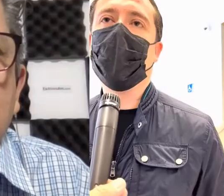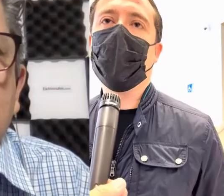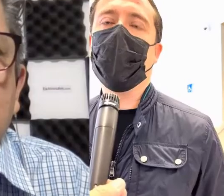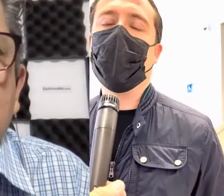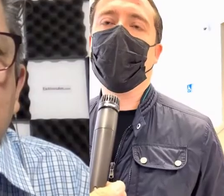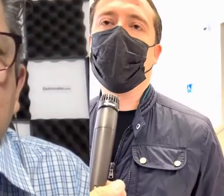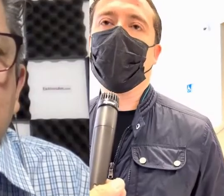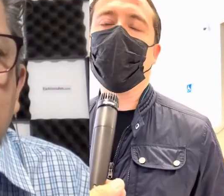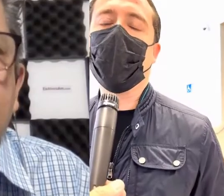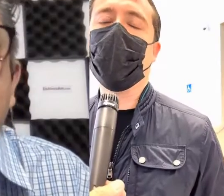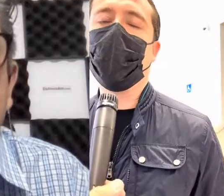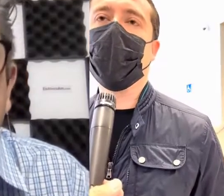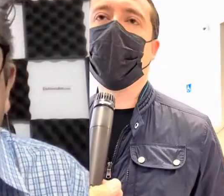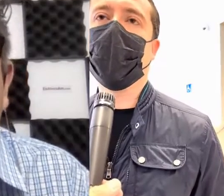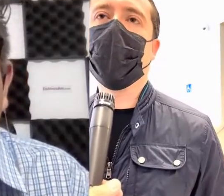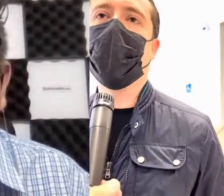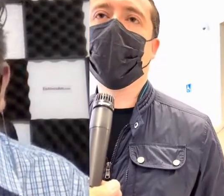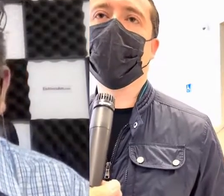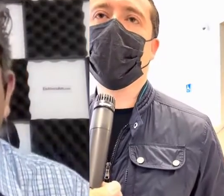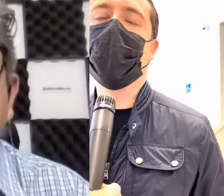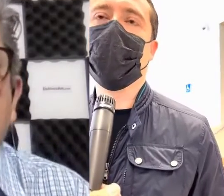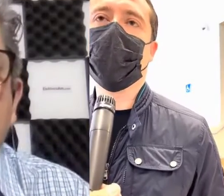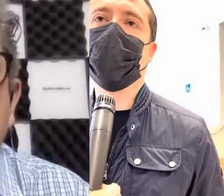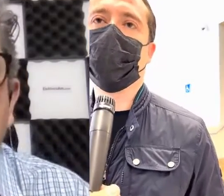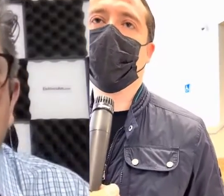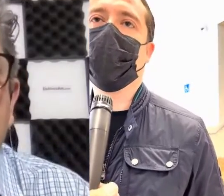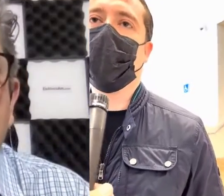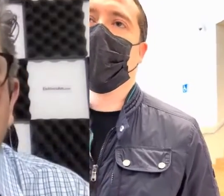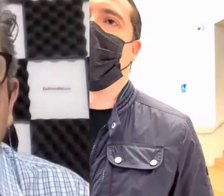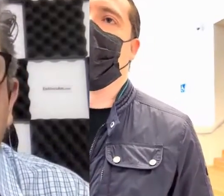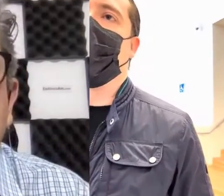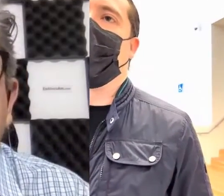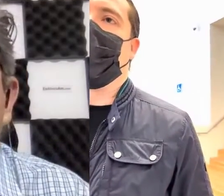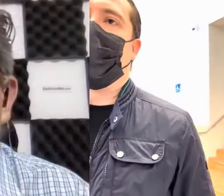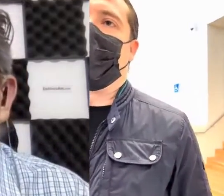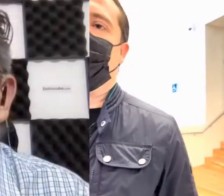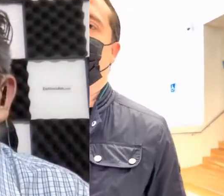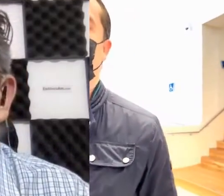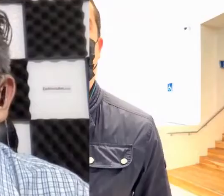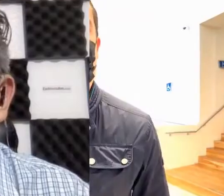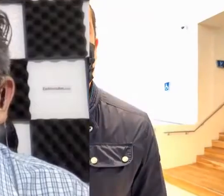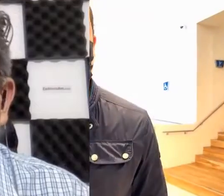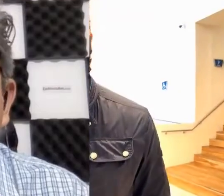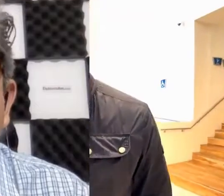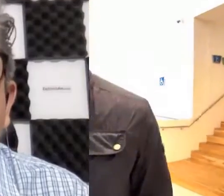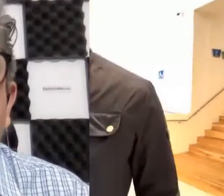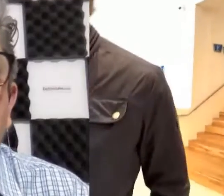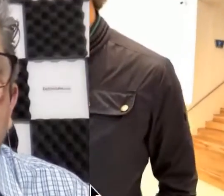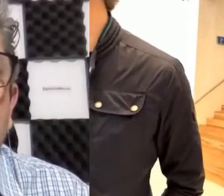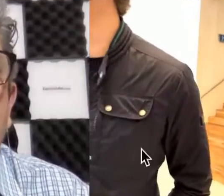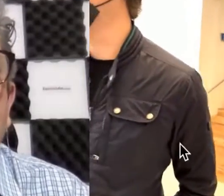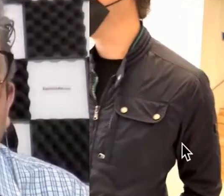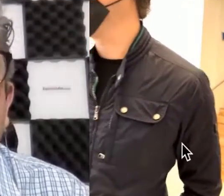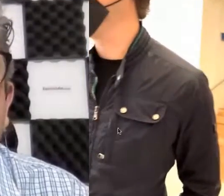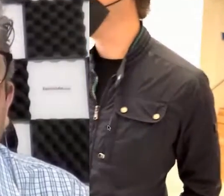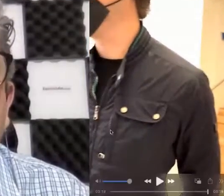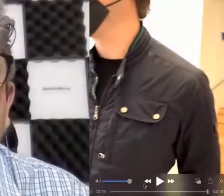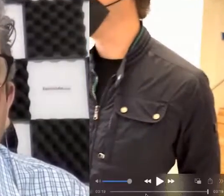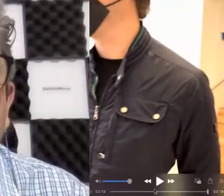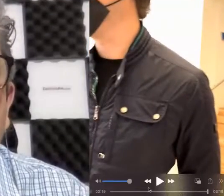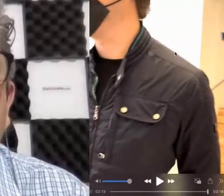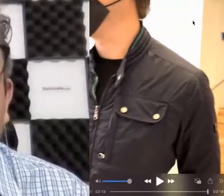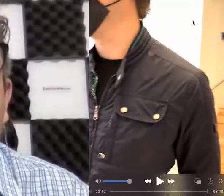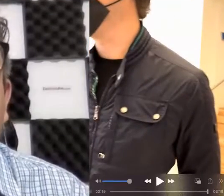2050, para un plan Querétaro 2050 más próspero. Ok, te lo agradezco mucho. Hasta luego. Pues ya vieron, eso